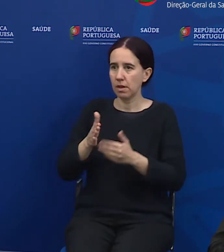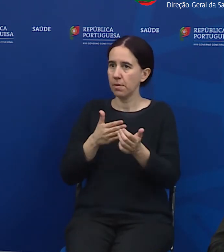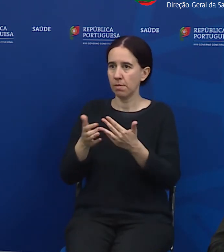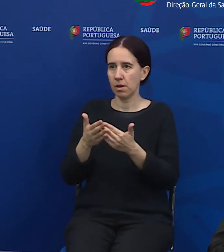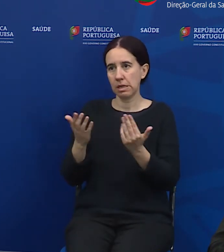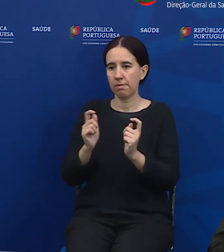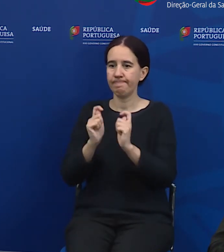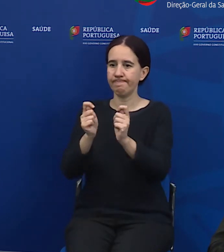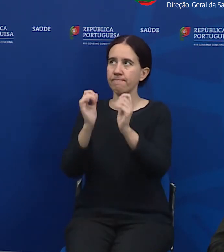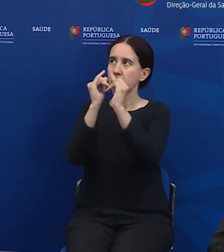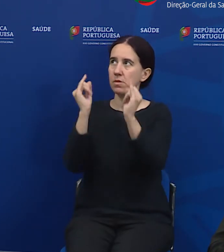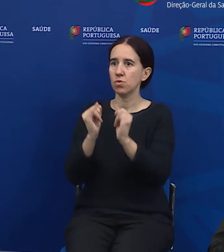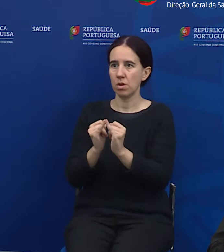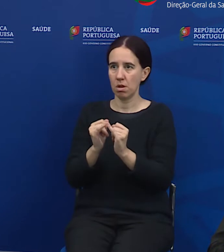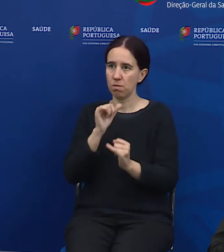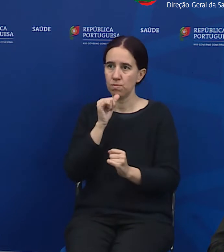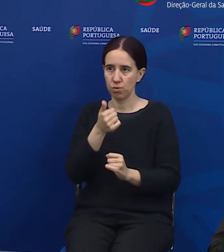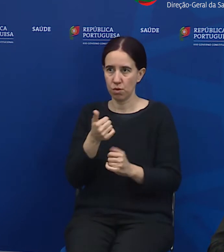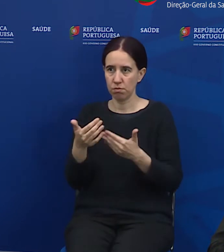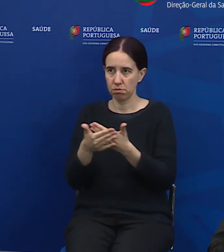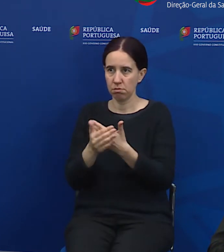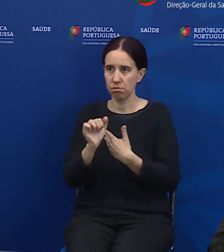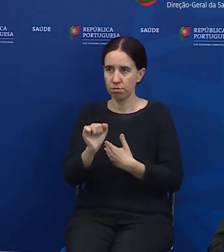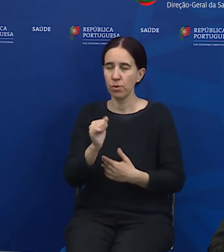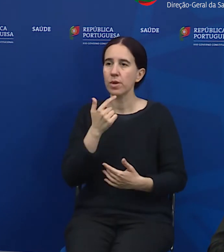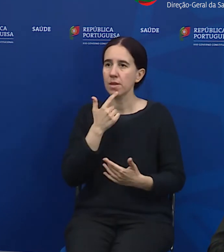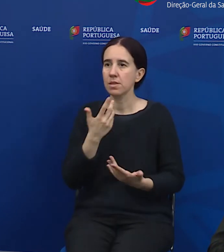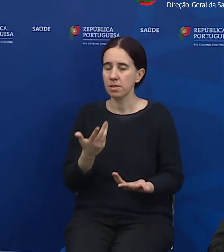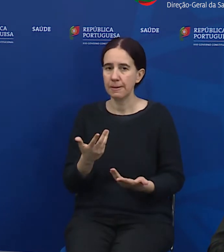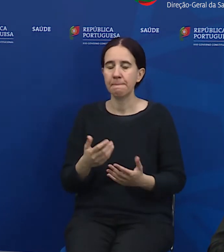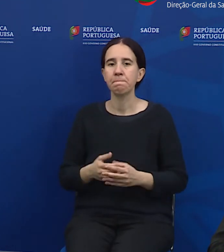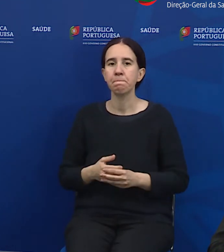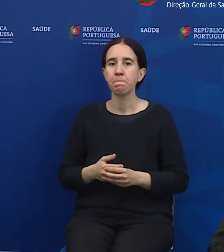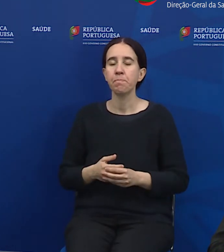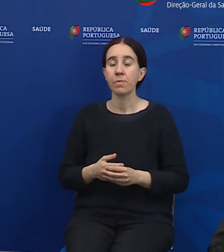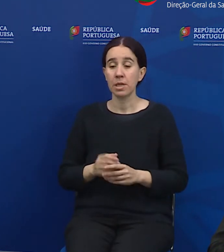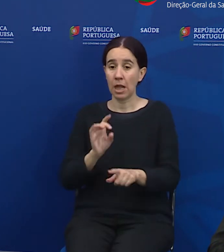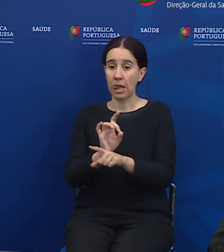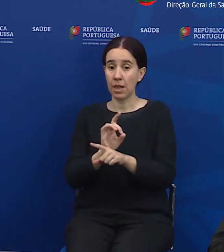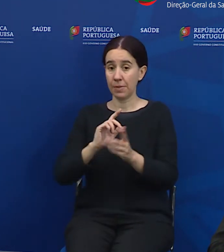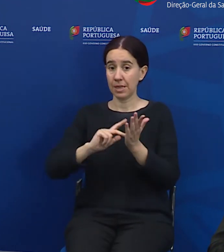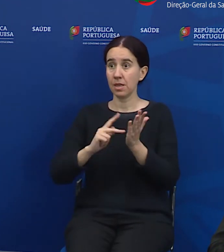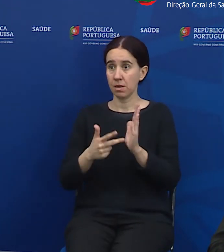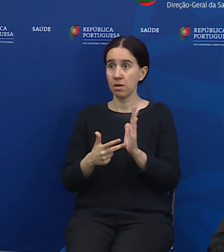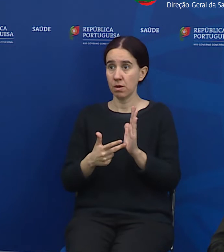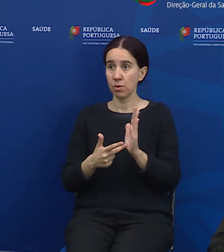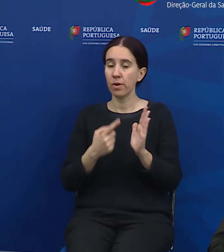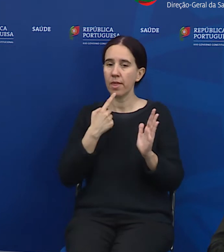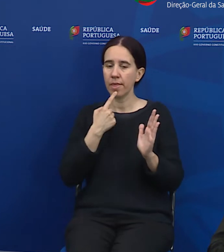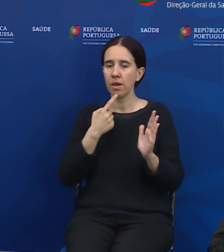a classificação internacional da modalidade e isto quer dizer que tu ponto de vista técnico